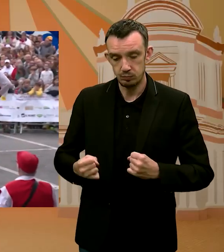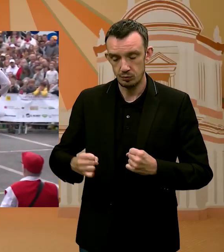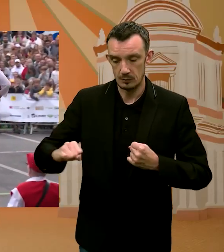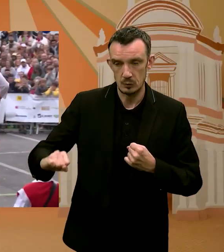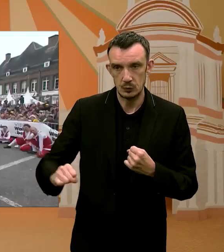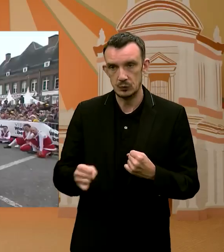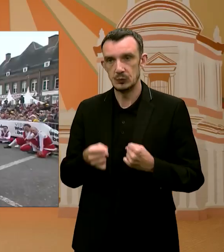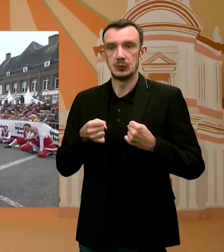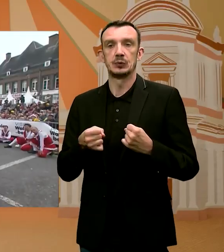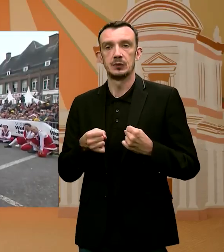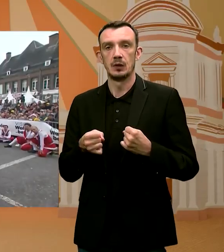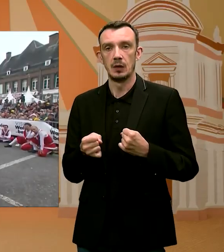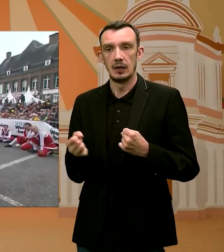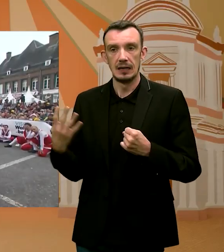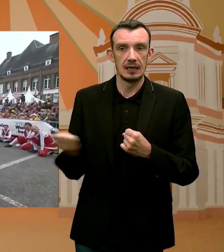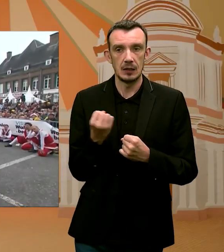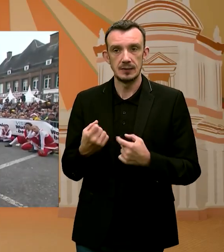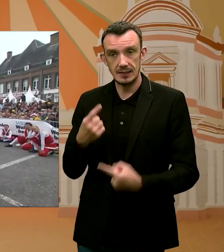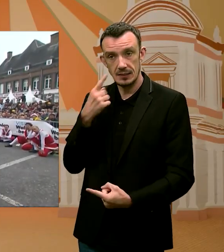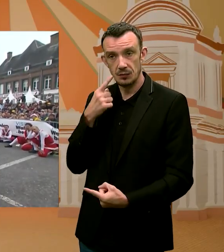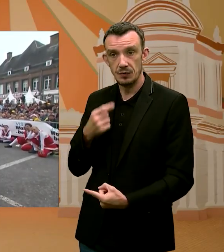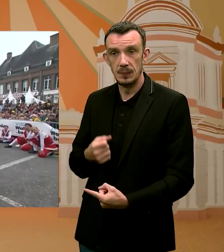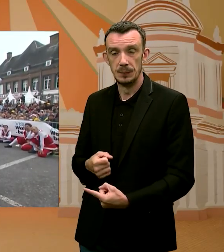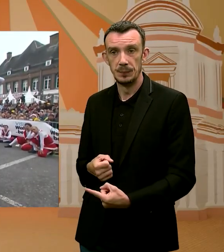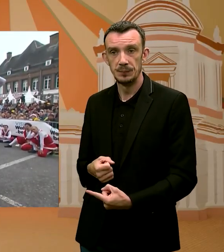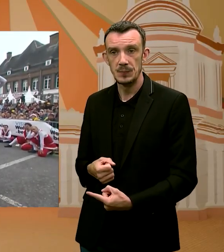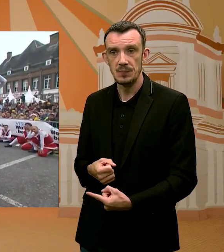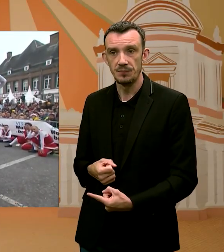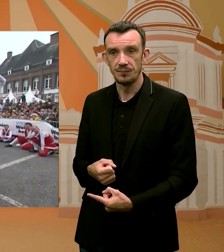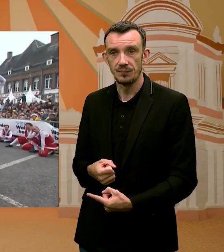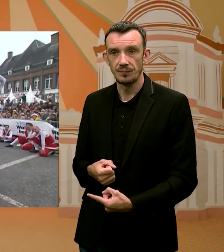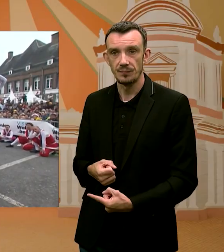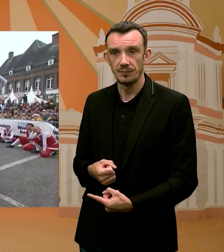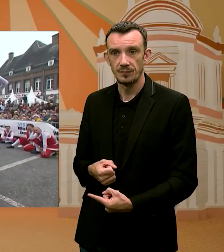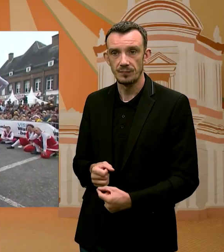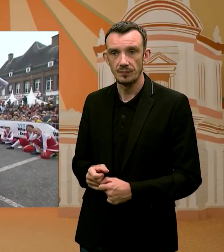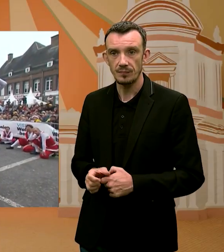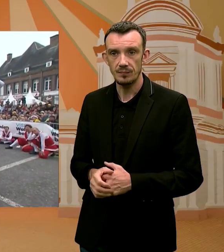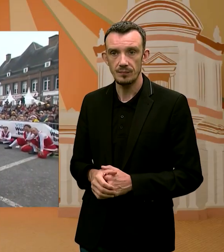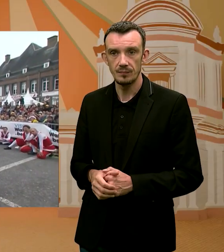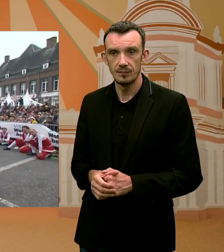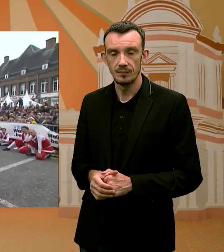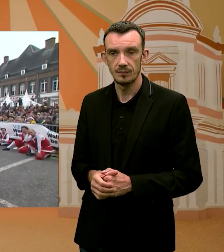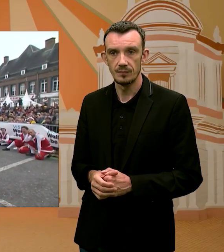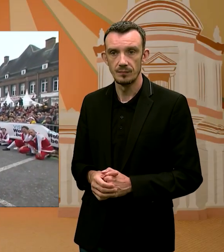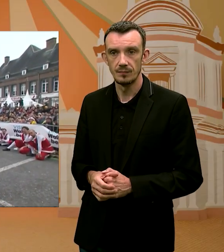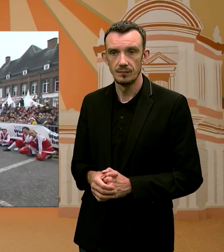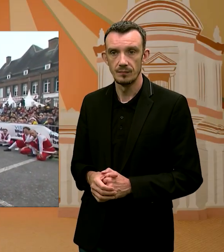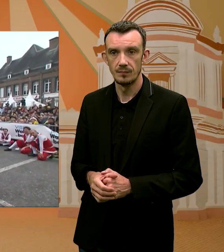encore à redonner un coup sur les échasses de Jérémy. Il faut s'imaginer que cette agilité, c'est impressionnant. Ça va toujours impressionner les génuflexions. Oui, et alors il paraît que